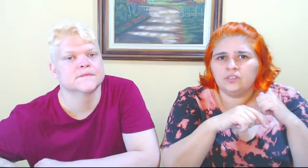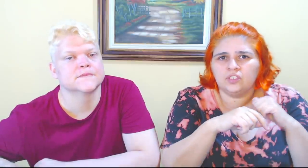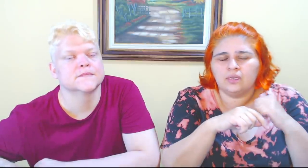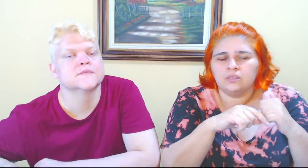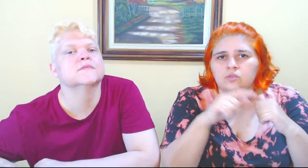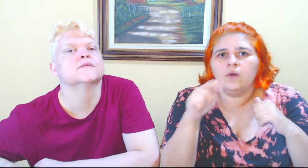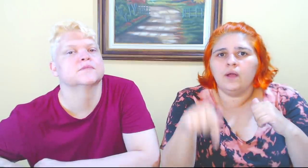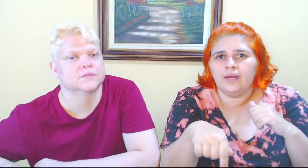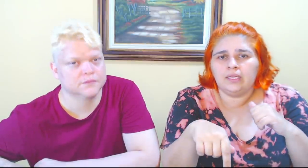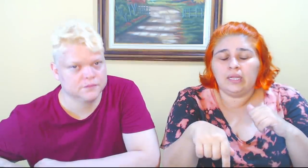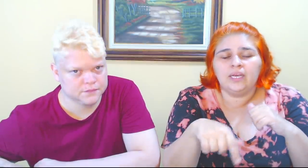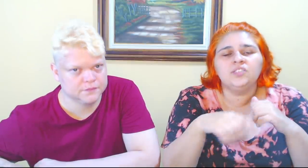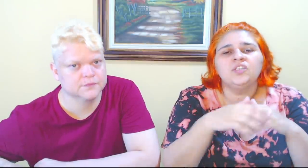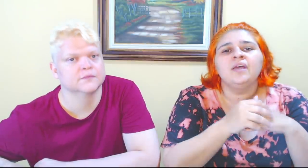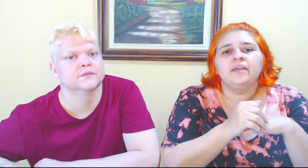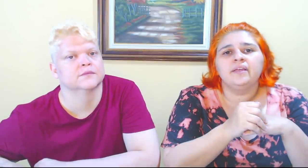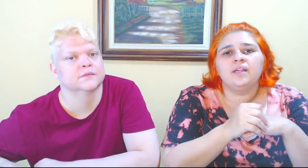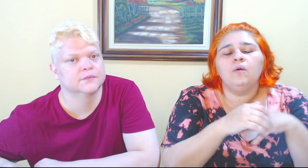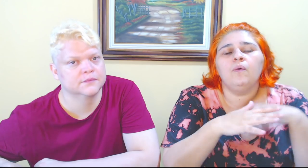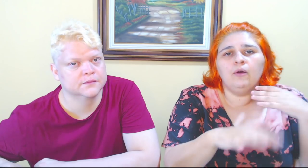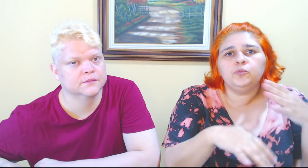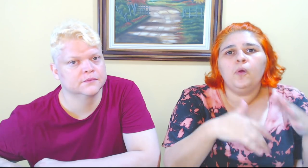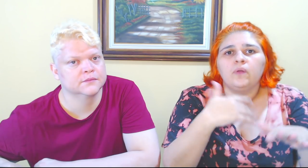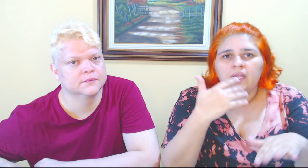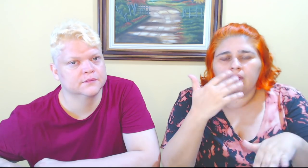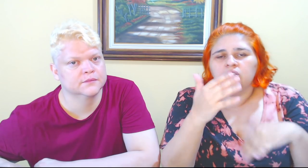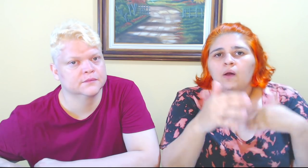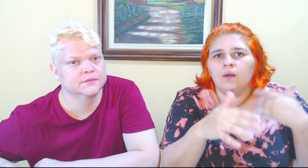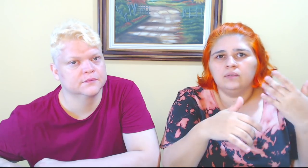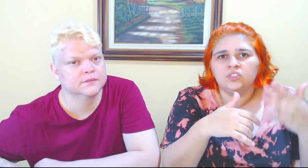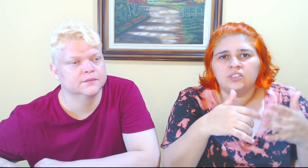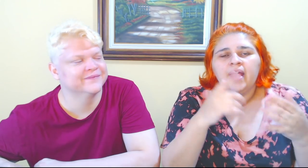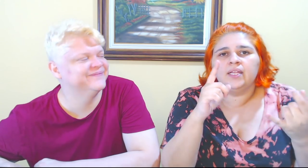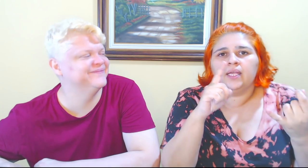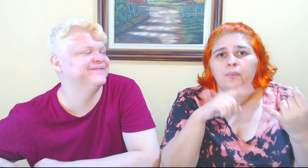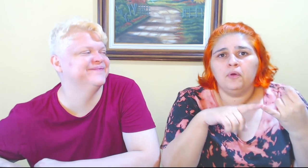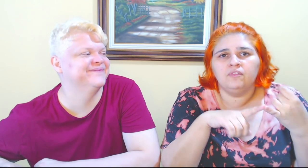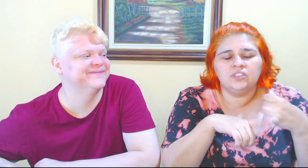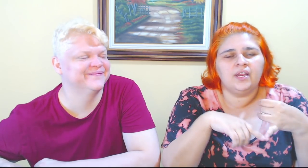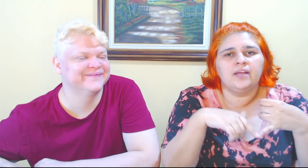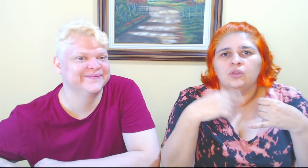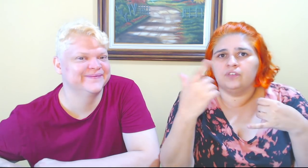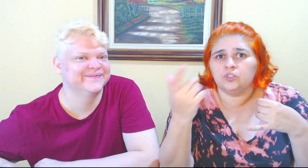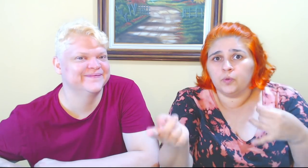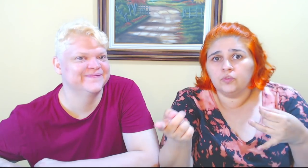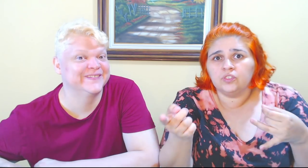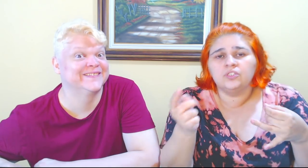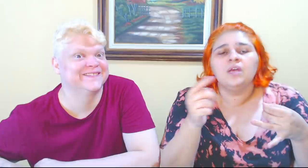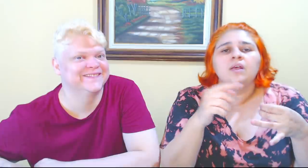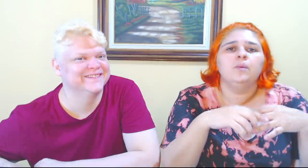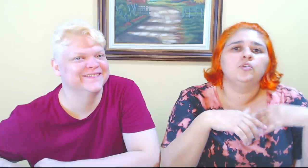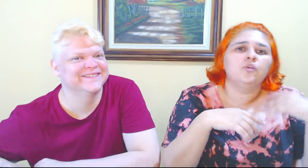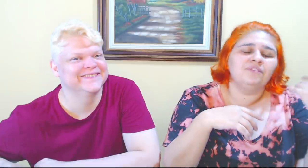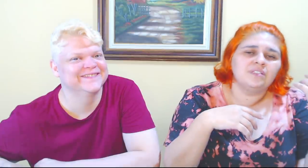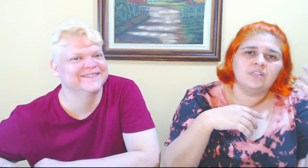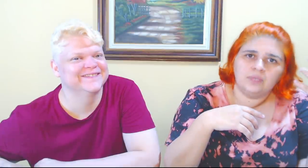já lançou Agora é Tenet Então aos pouquinhos está rolando estreia Daqui a pouco vai estrear Jovens Bruxas Depois Convenção das